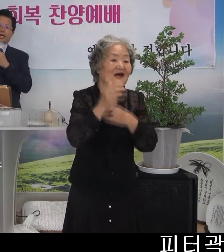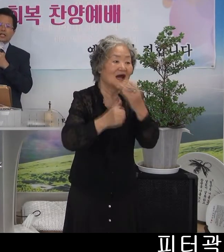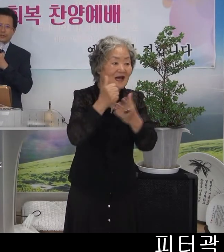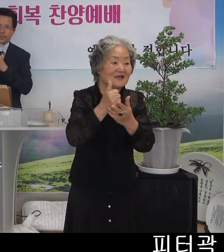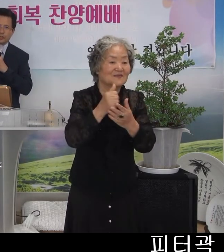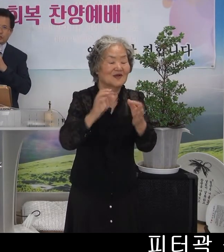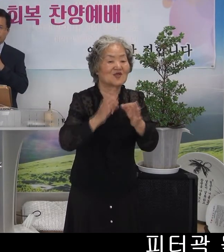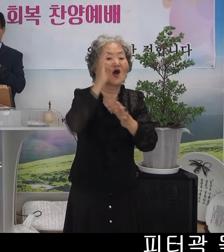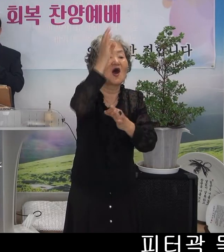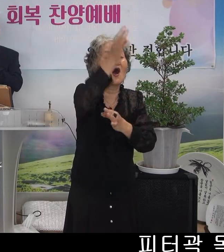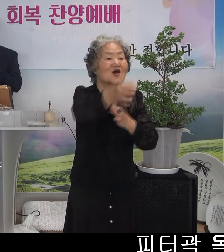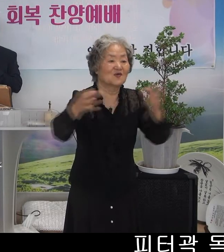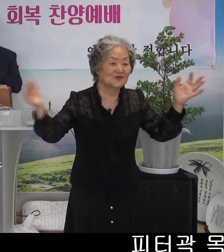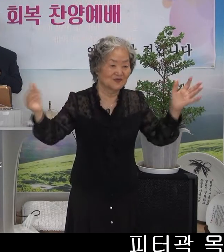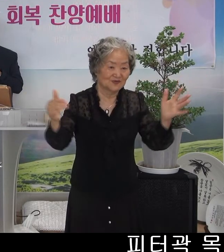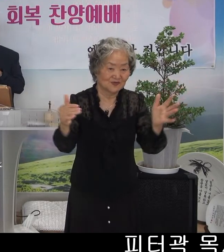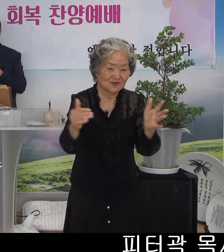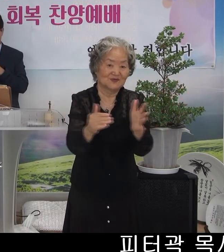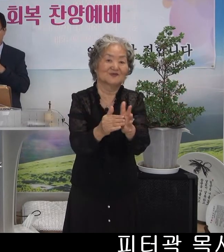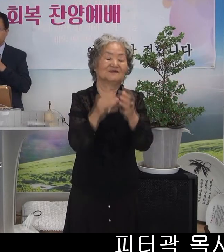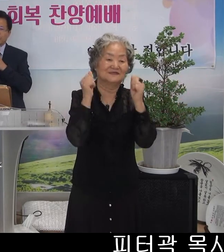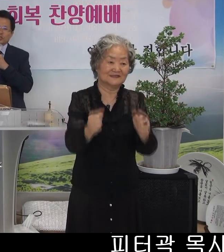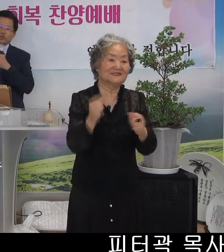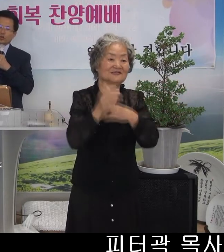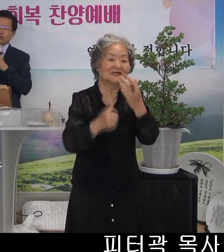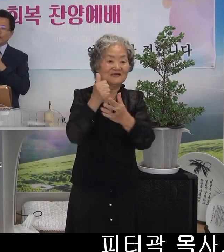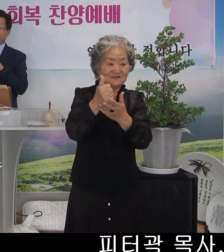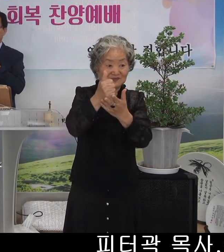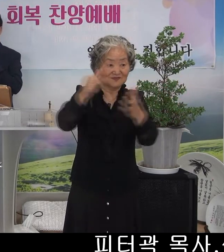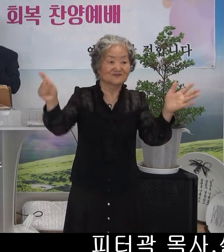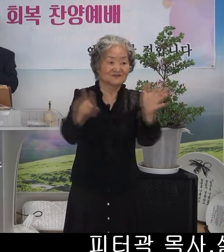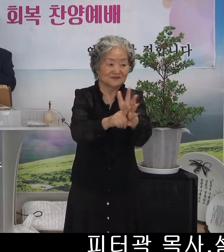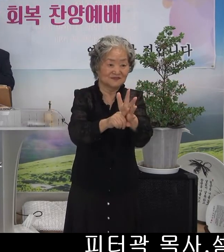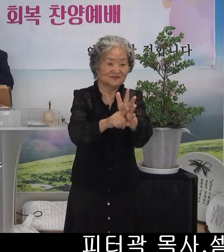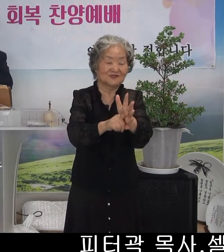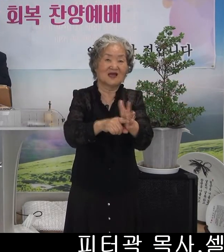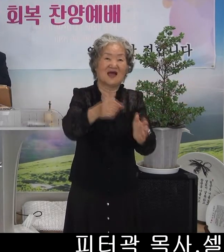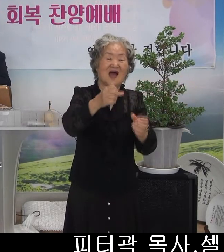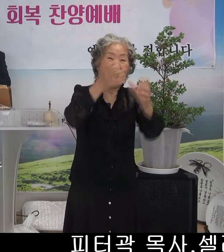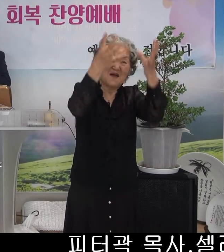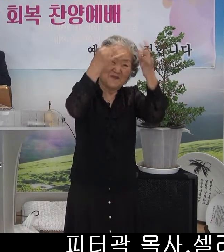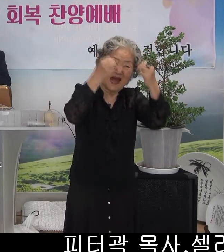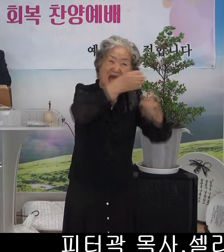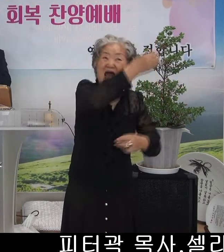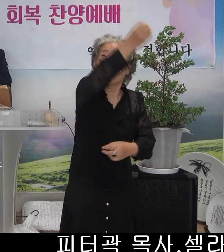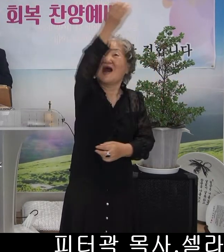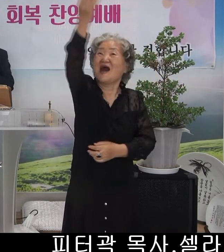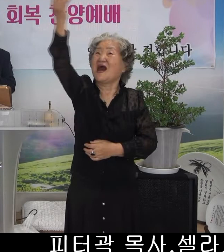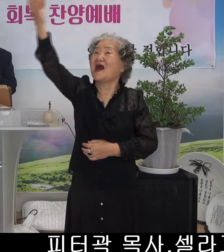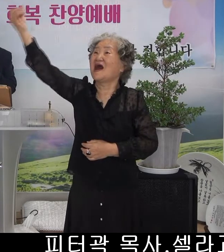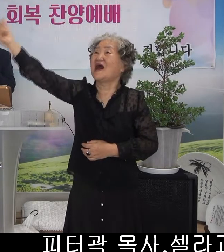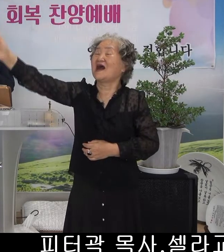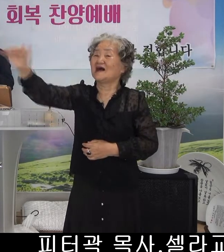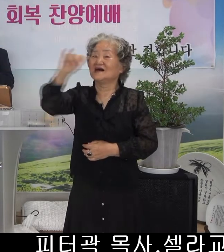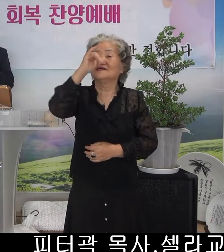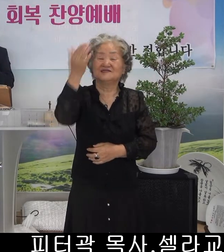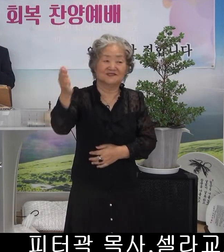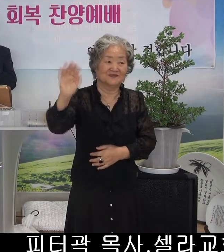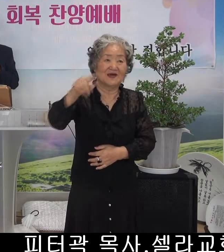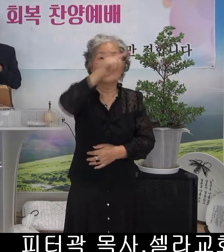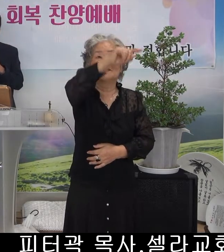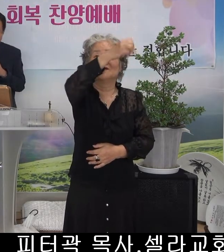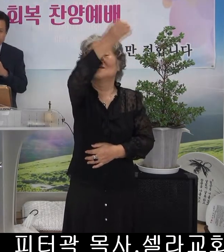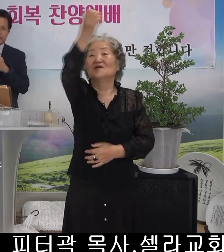동일하신 하나님이신 줄로 우리는 믿습니다. 수많은 별들이 하늘에 떠 있어요. 그러나 이 별들 가운데서도